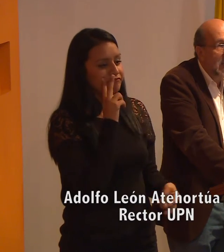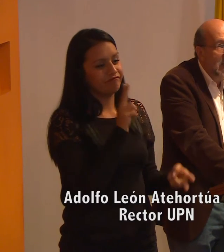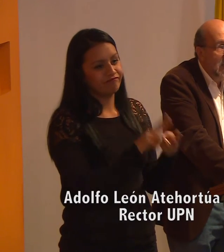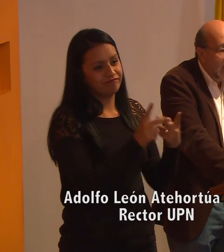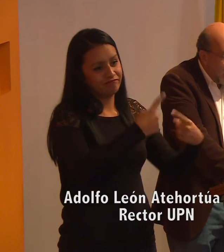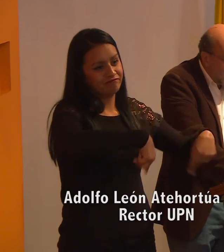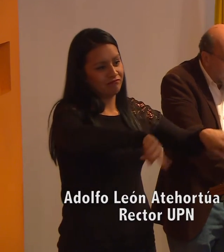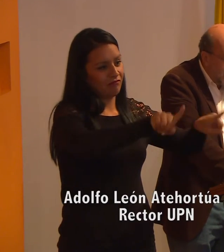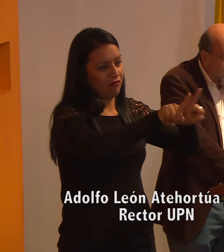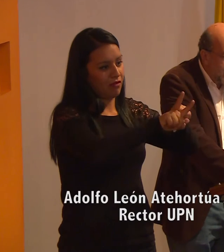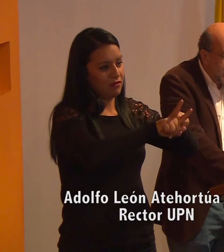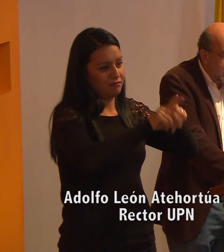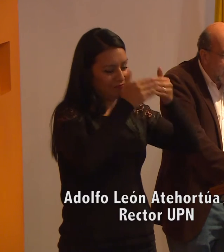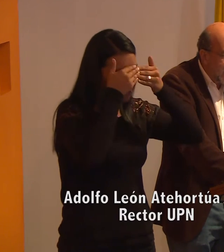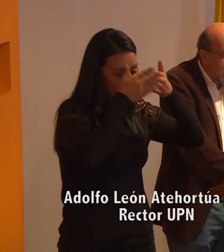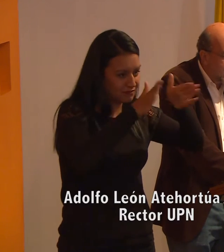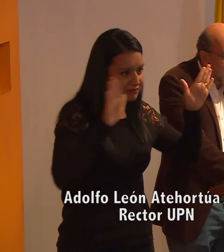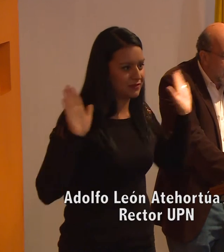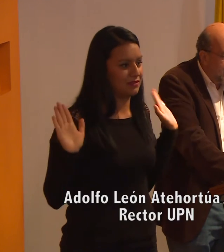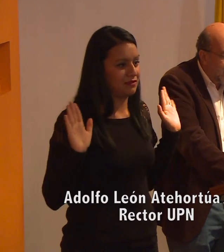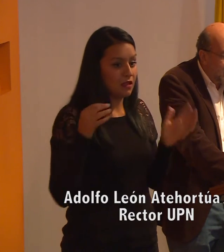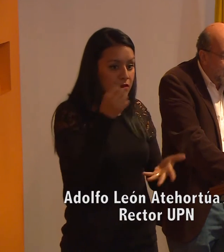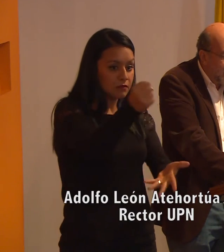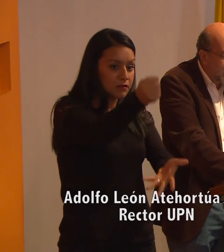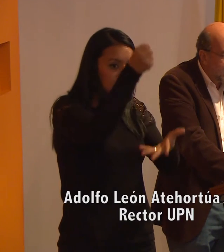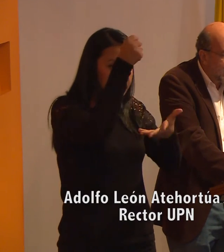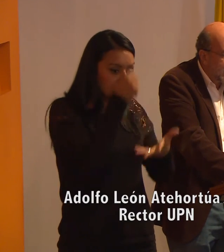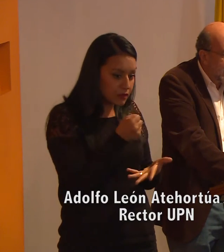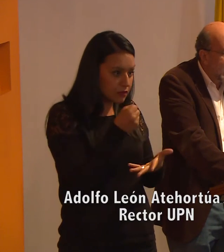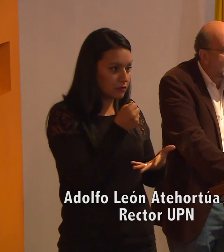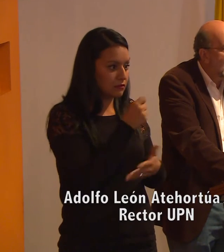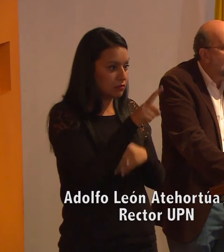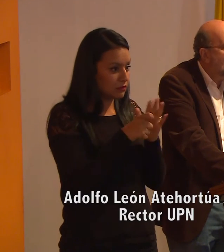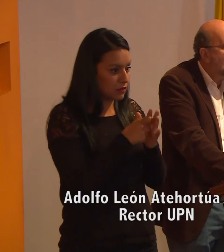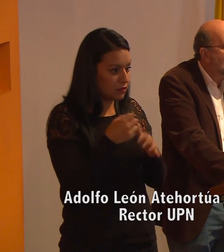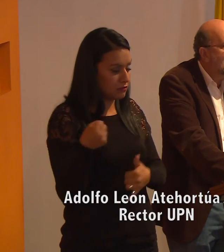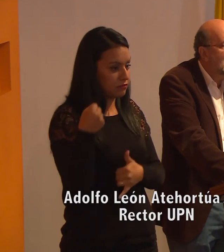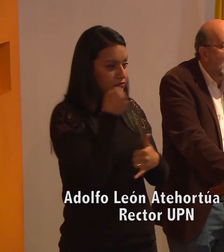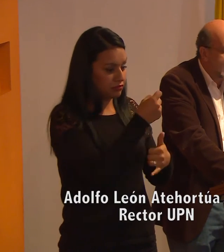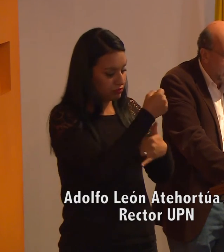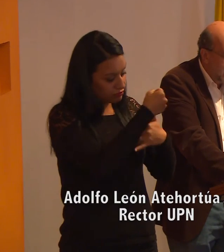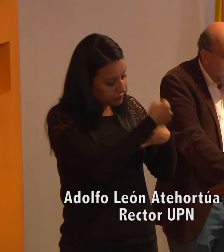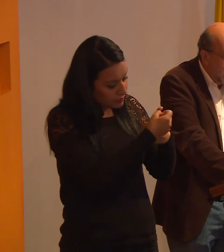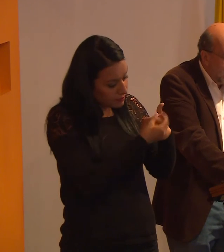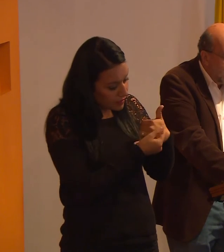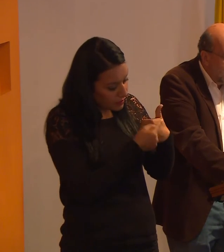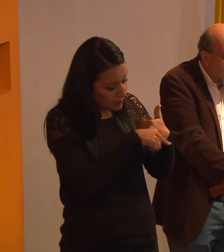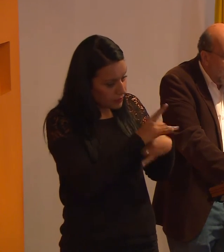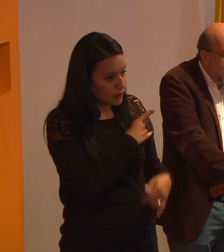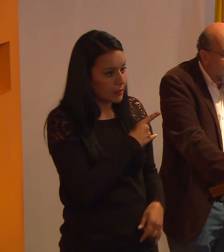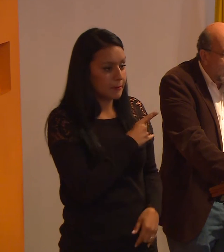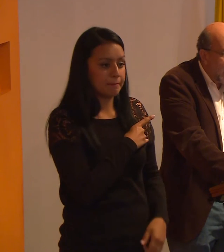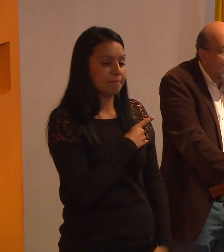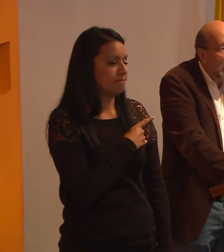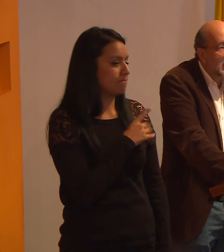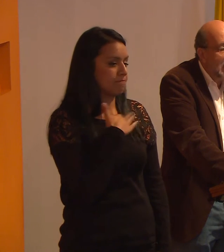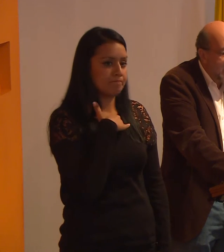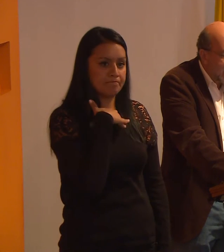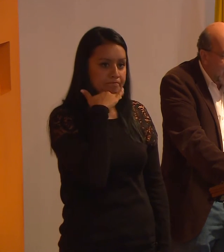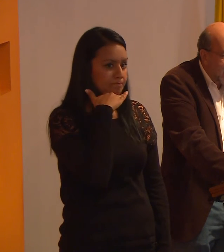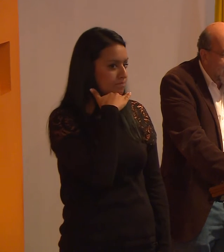conocida. Los aportes de la Nación al presupuesto general de la universidad no han